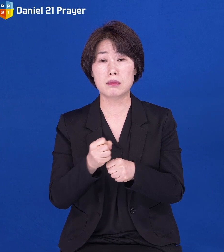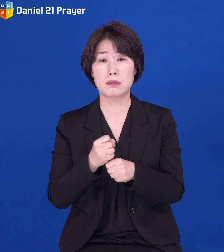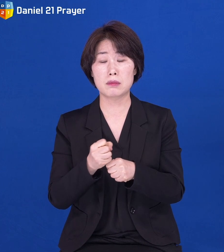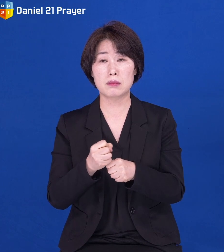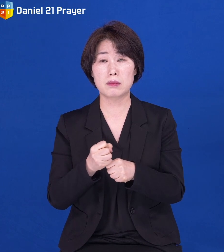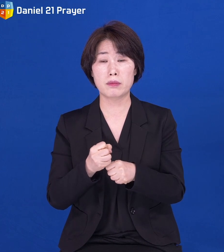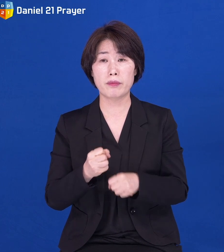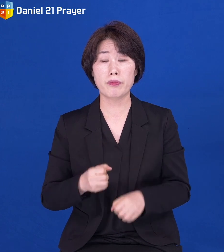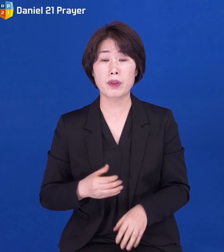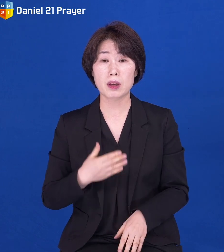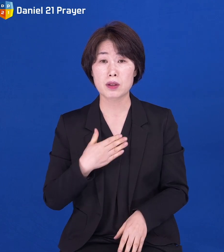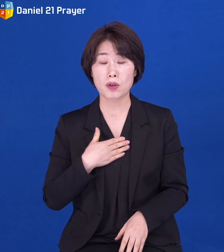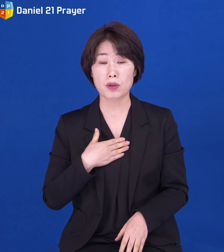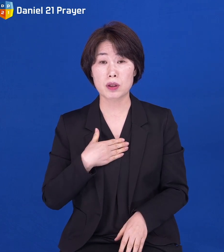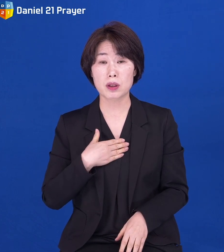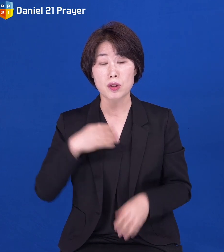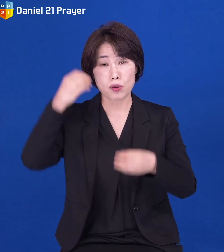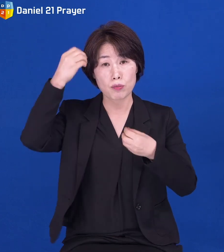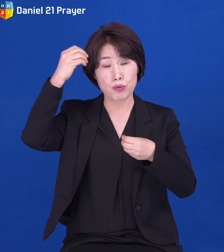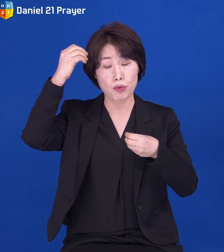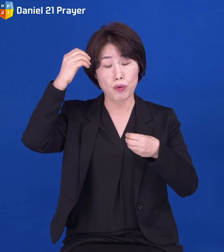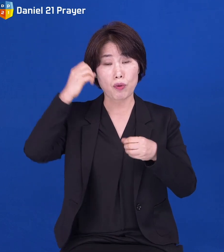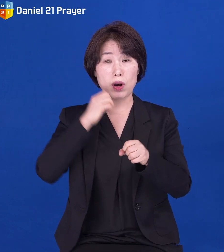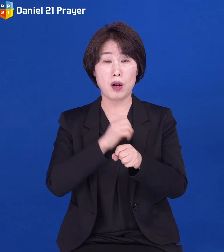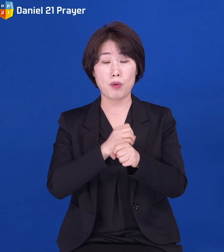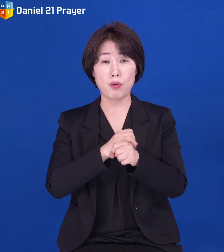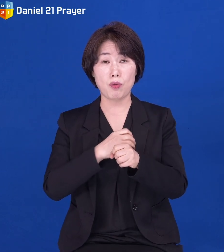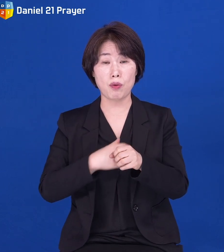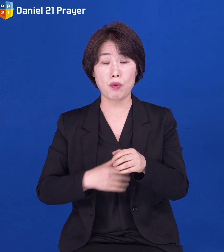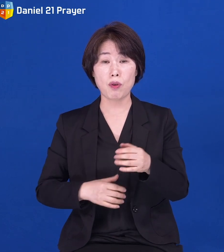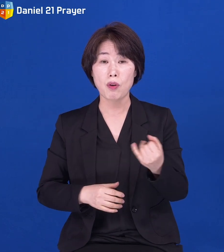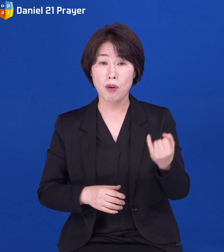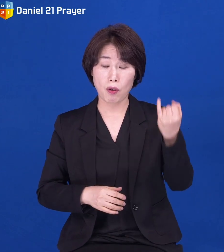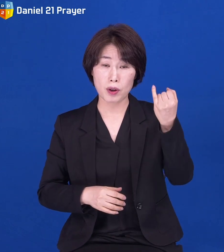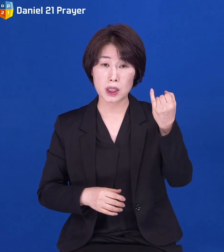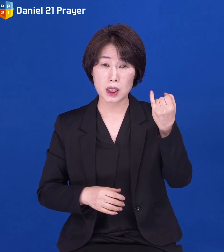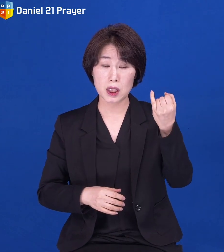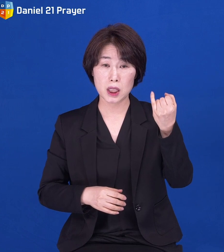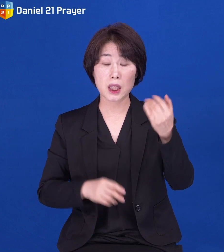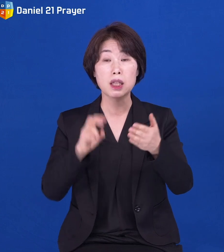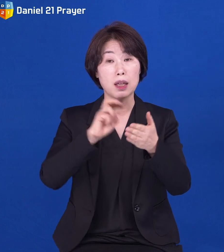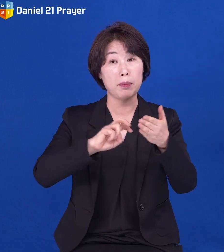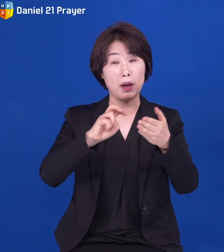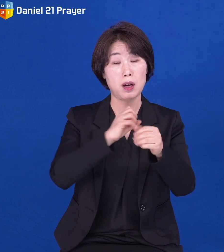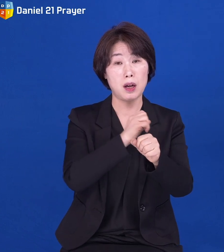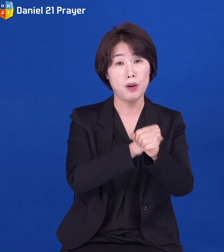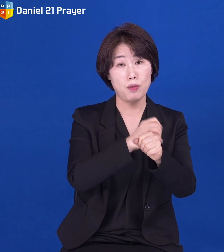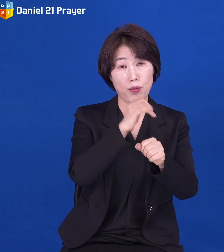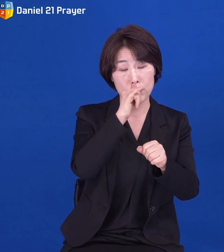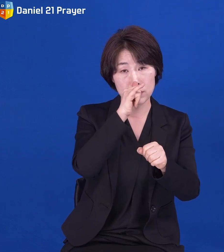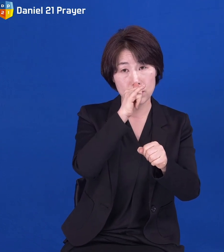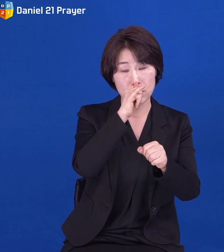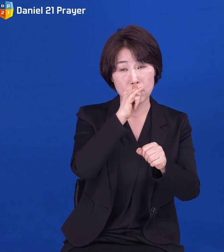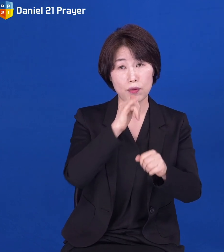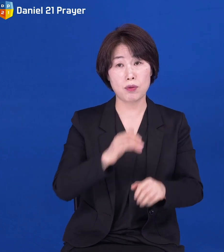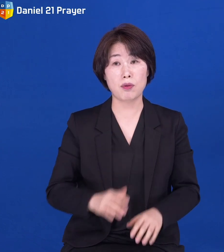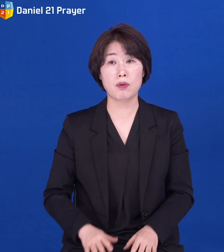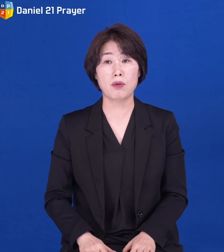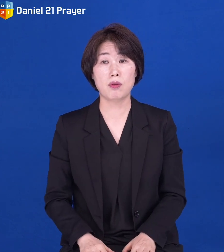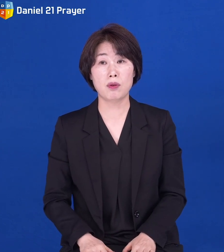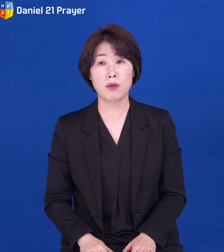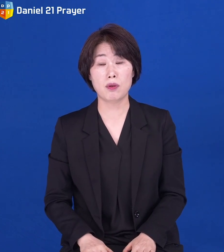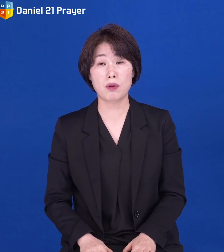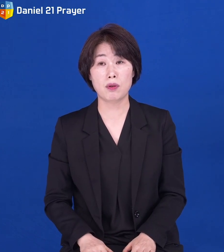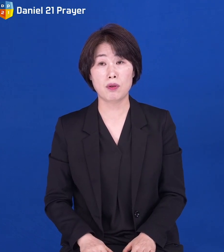경우에는 무용을 하고 있었고 언니는 실용음악을 하고 있었고 막 거의 다 미술 예체능 쪽으로 다, 왜냐면 어렸을 때 그렇게 교회에서